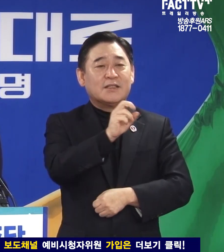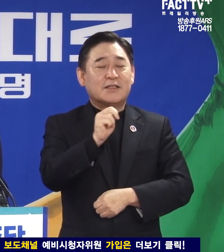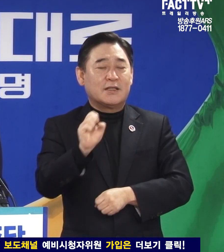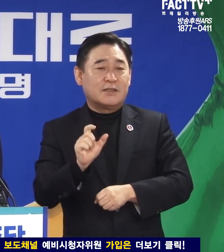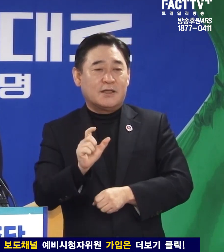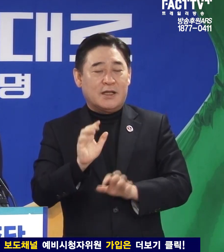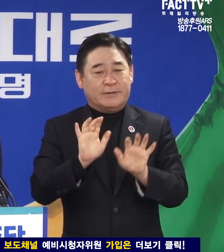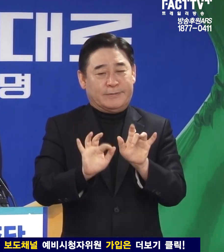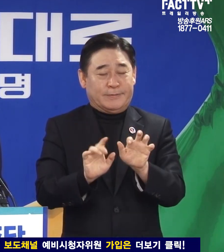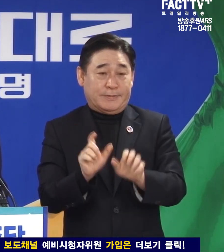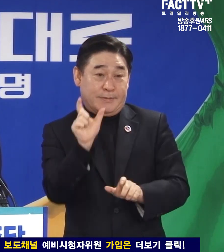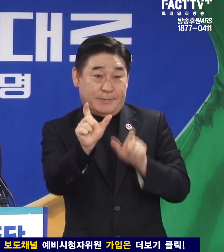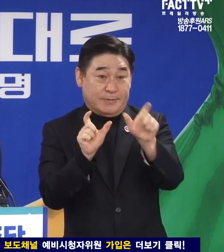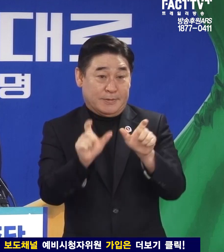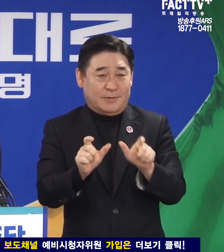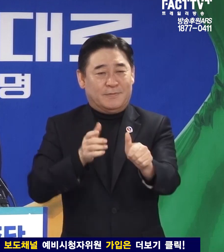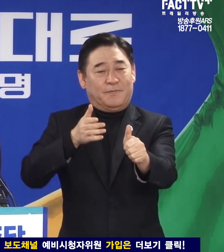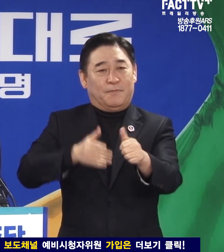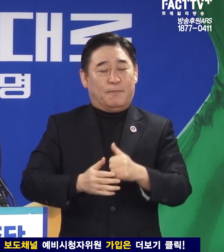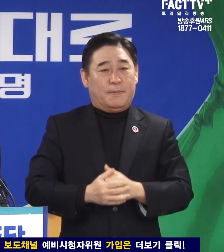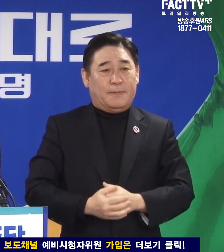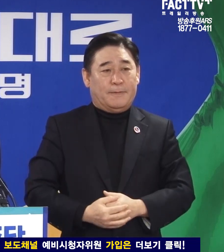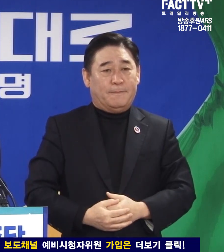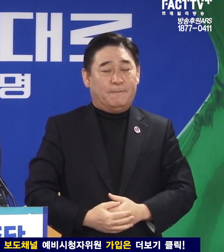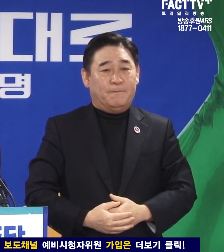SNS 온라인상에 올려주시기 바랍니다.